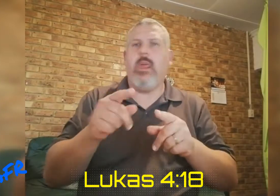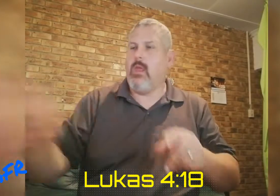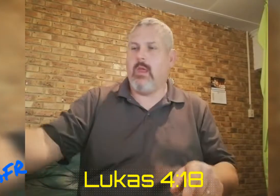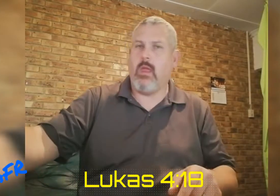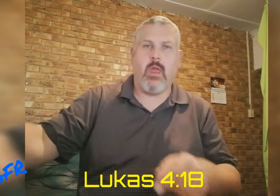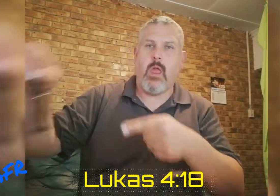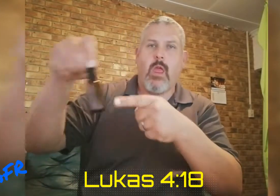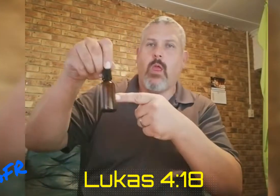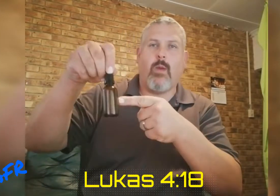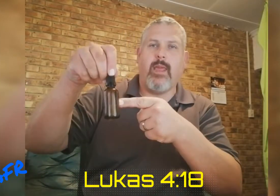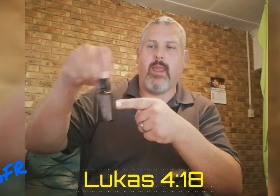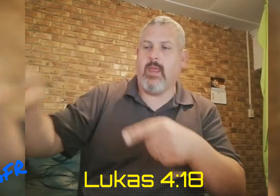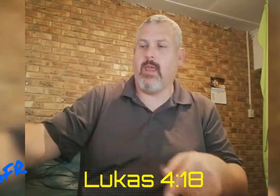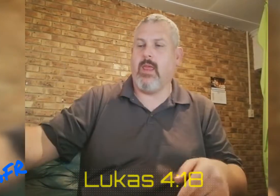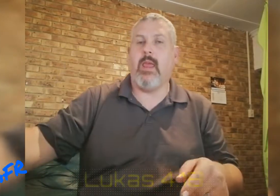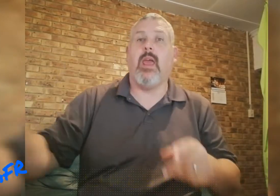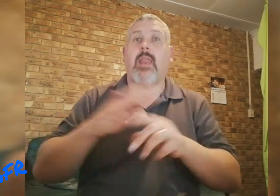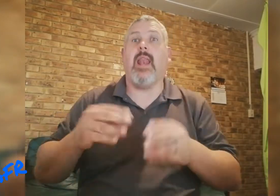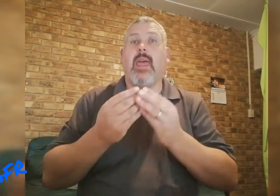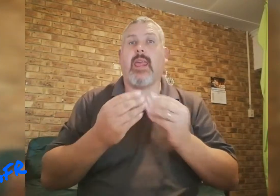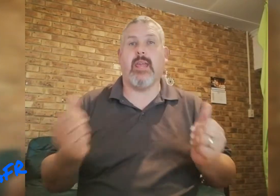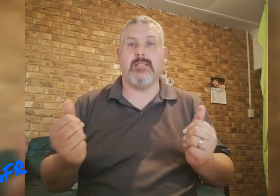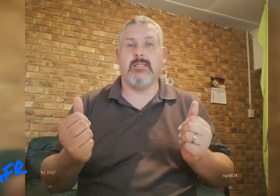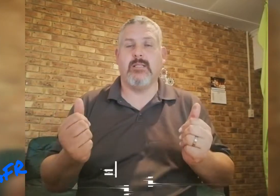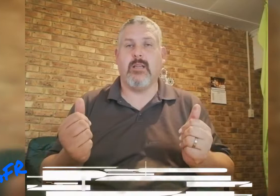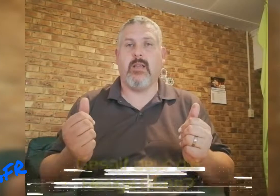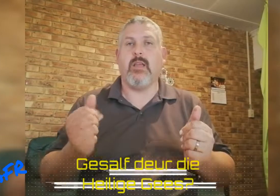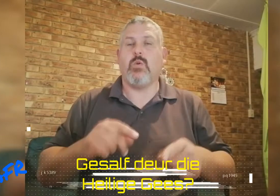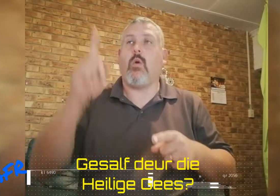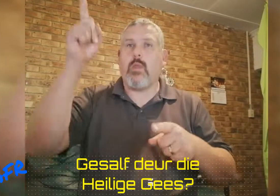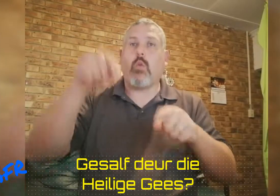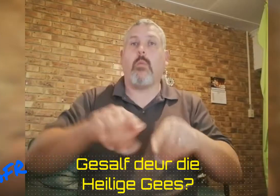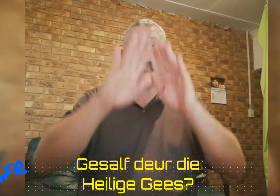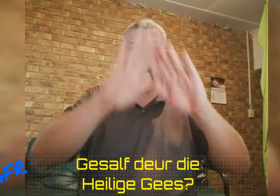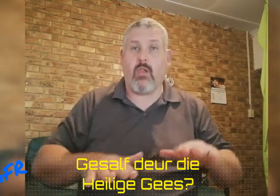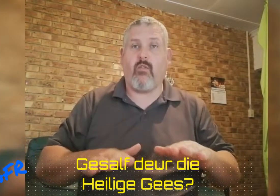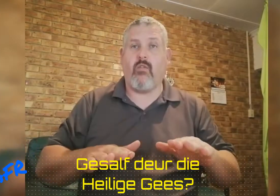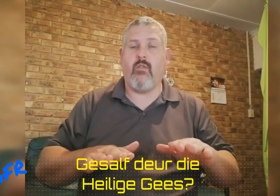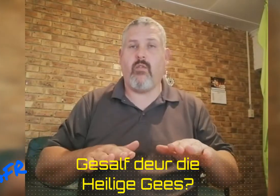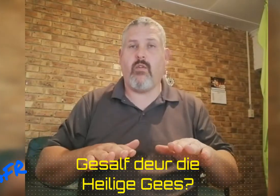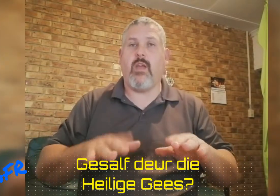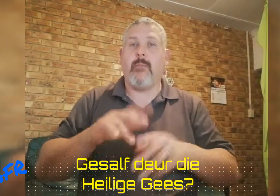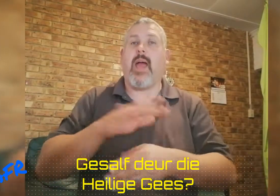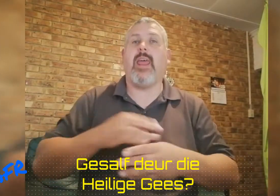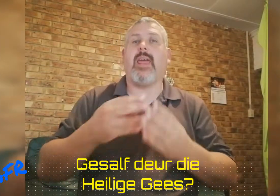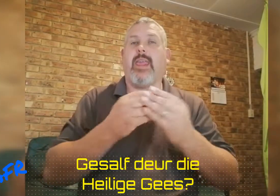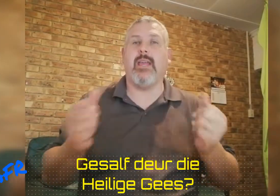nie, olie nie, die Heilige Gees, so God het om geself, die Heilige